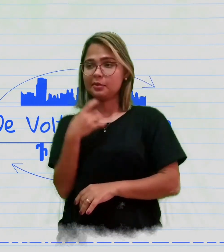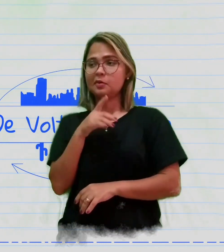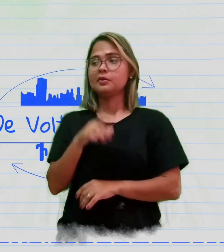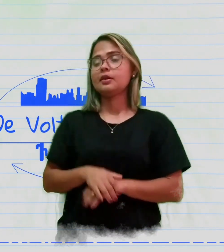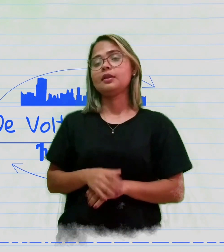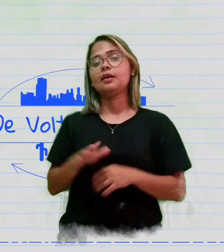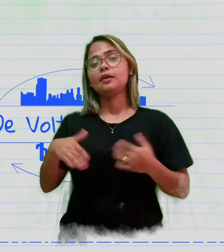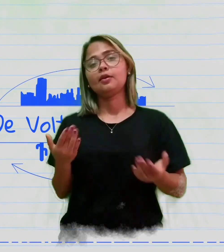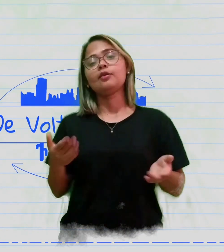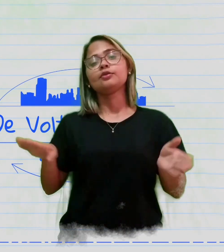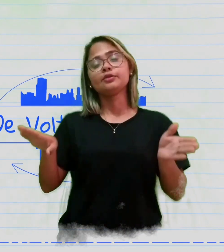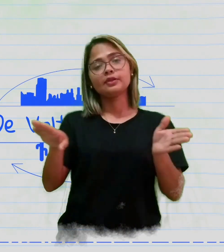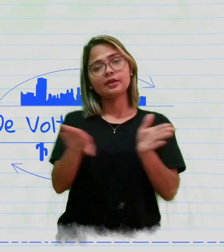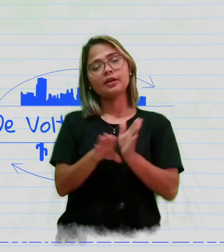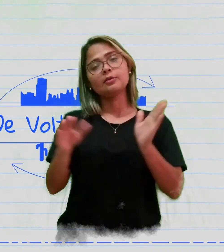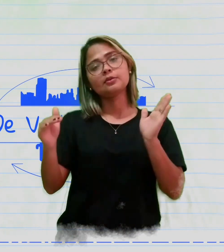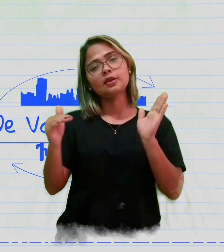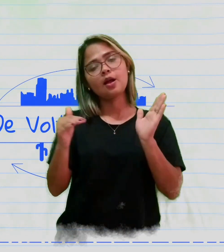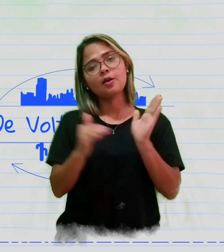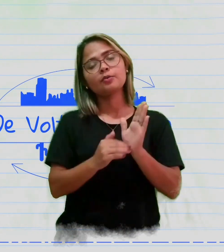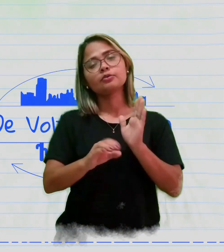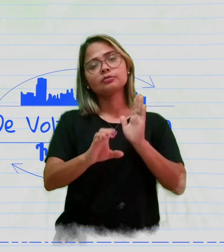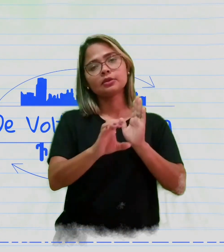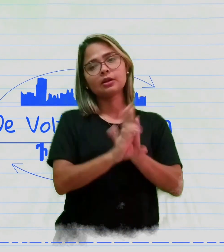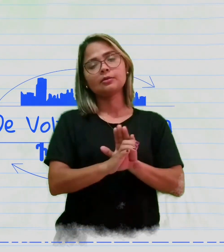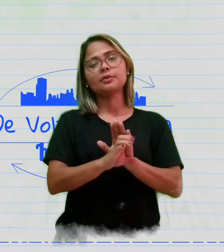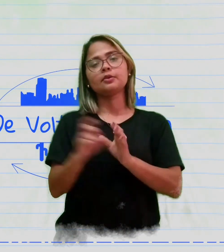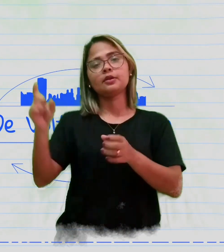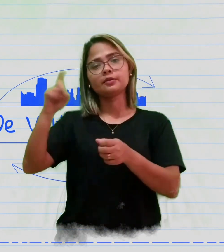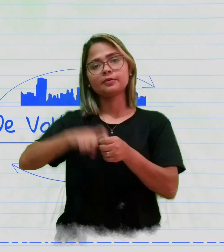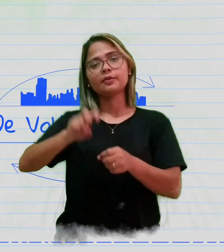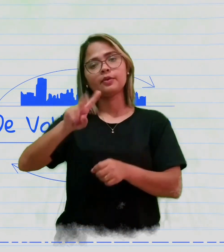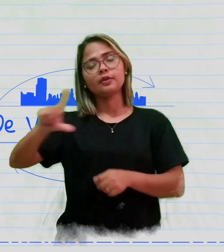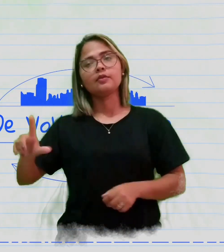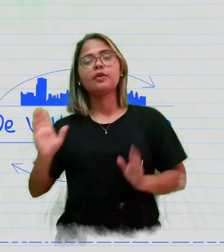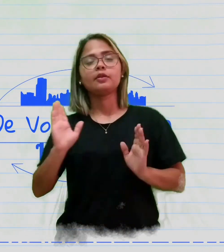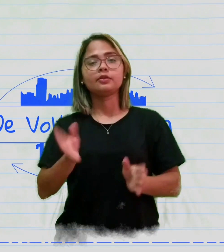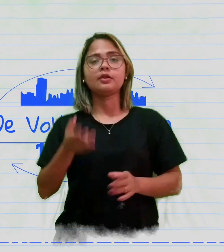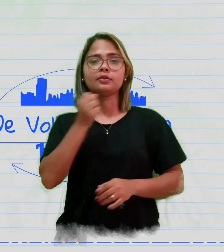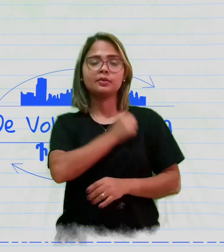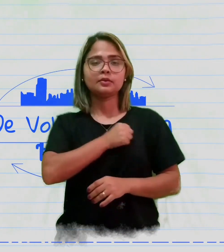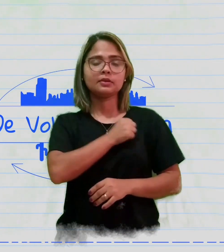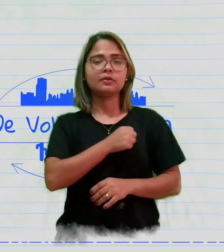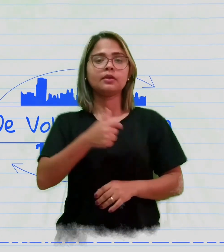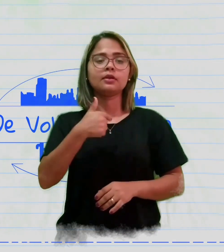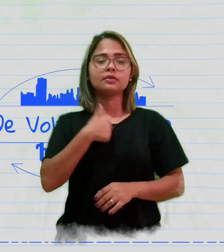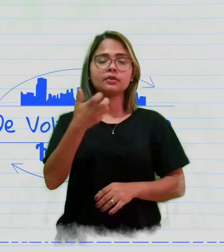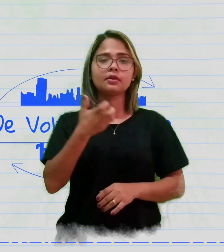aproveitou esse momento, esteve com vocês esses dias, que foi Ananda Soares, Eliduane Ponte, Fran Nascimento, Jandê, Munquenzo,